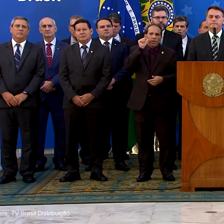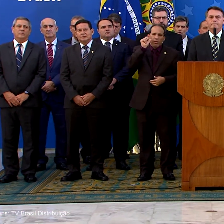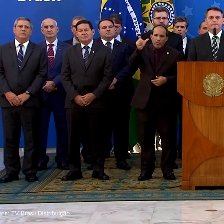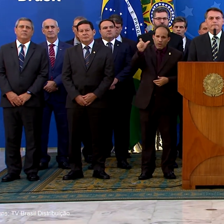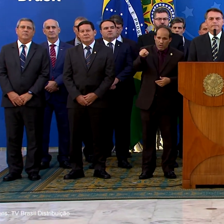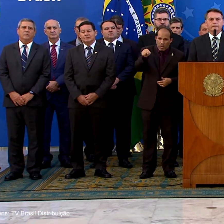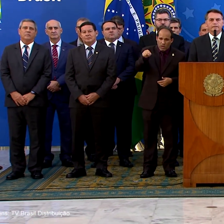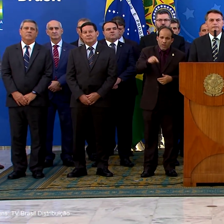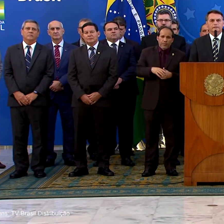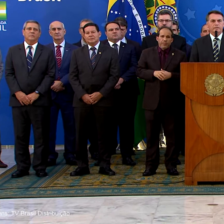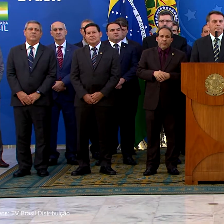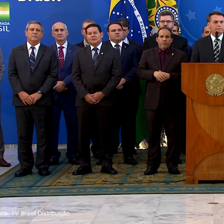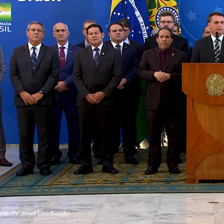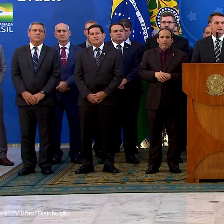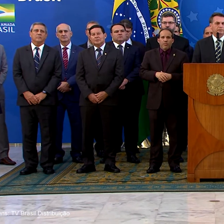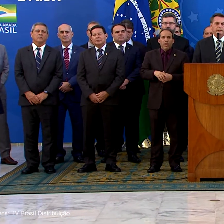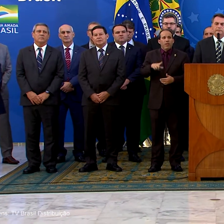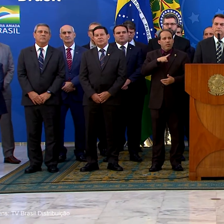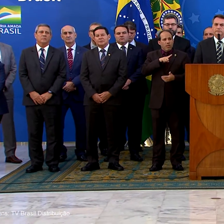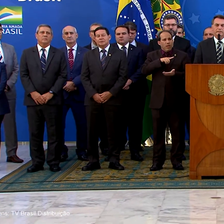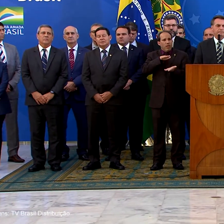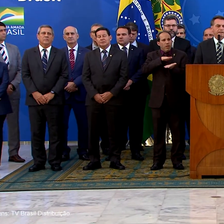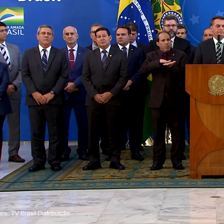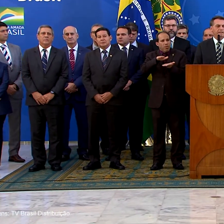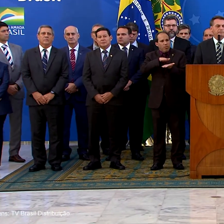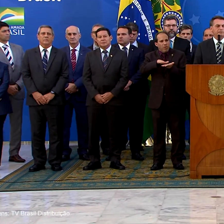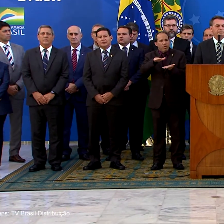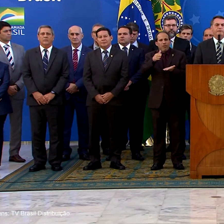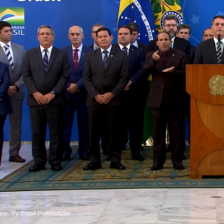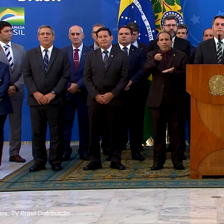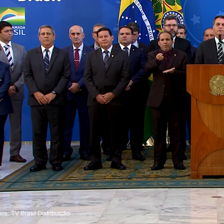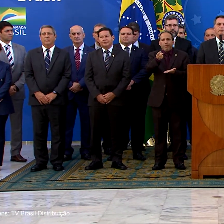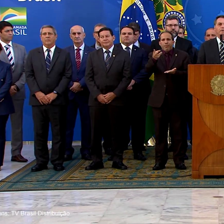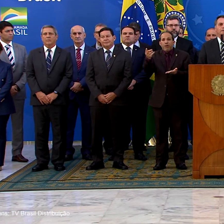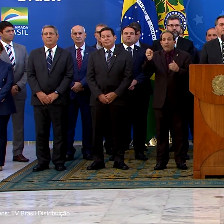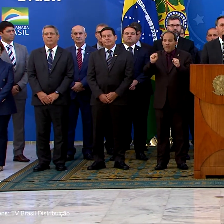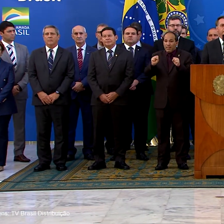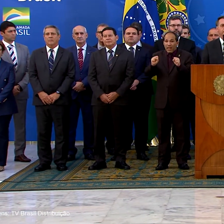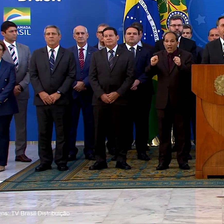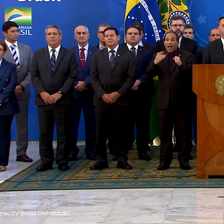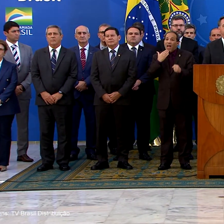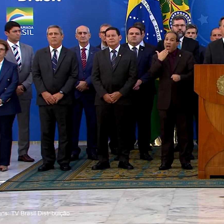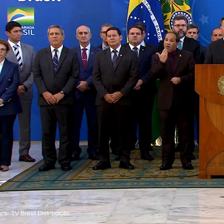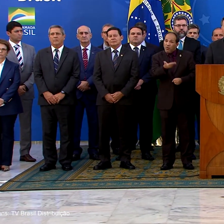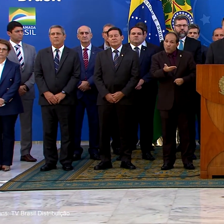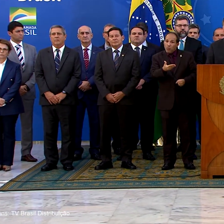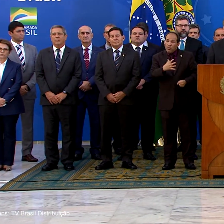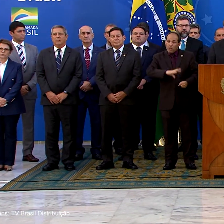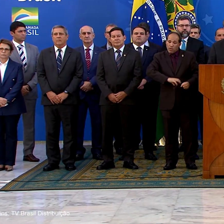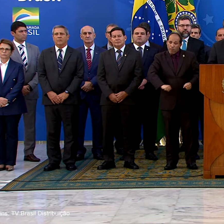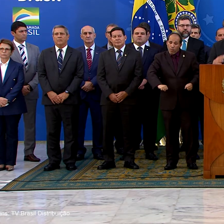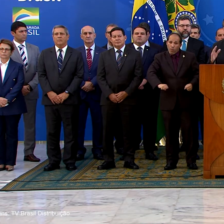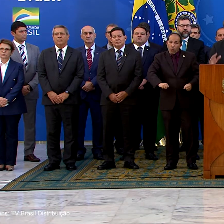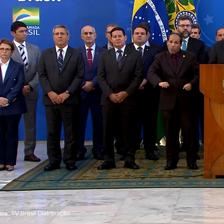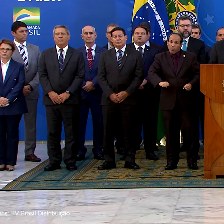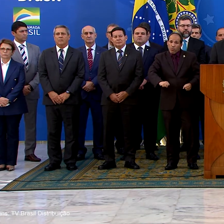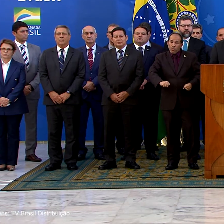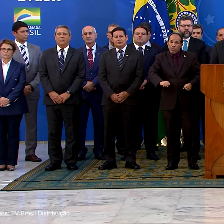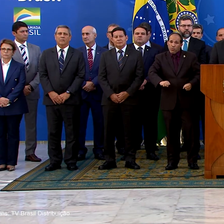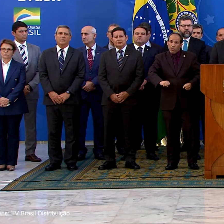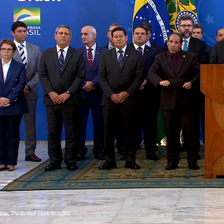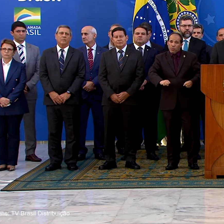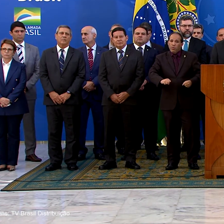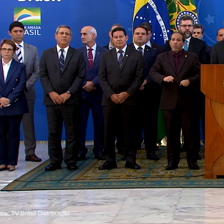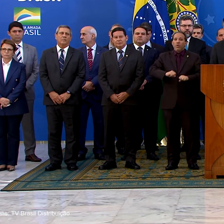senhorita e tem publicações as mais baratas por cinco defendendo o aborto ideologia de gênero a gente e